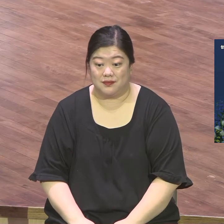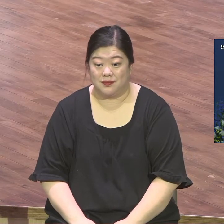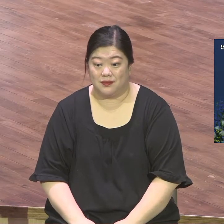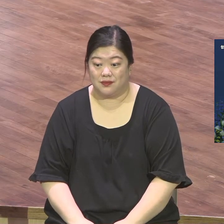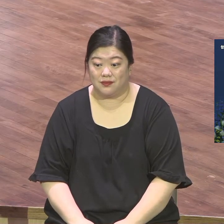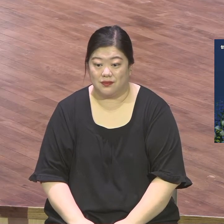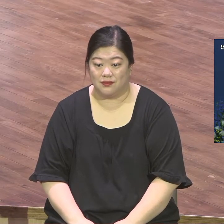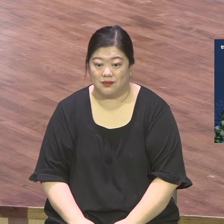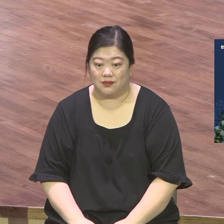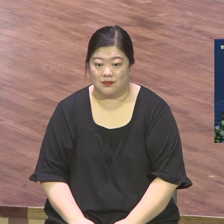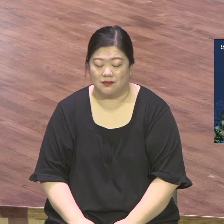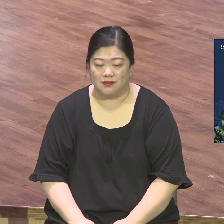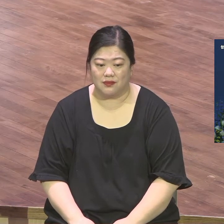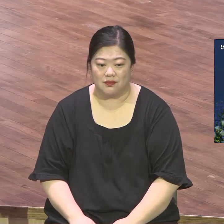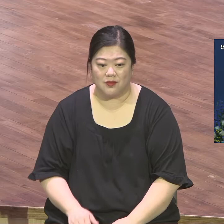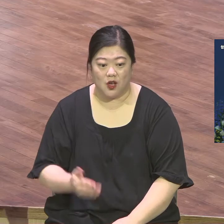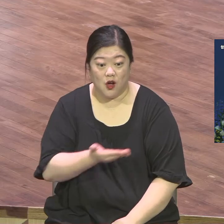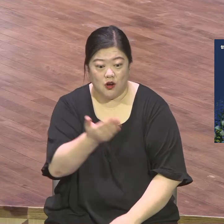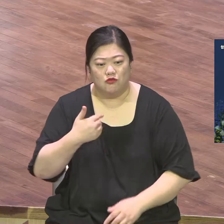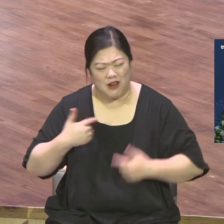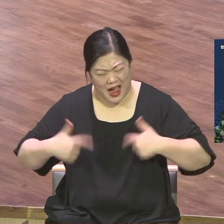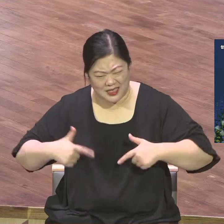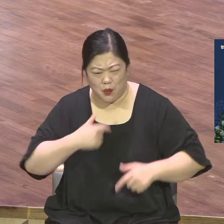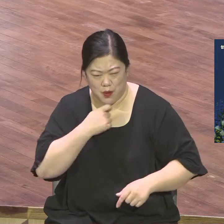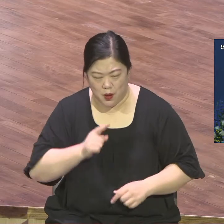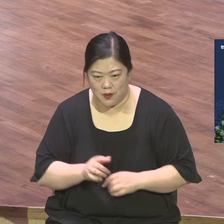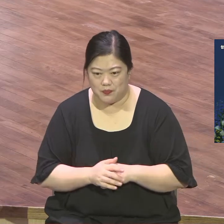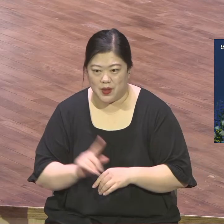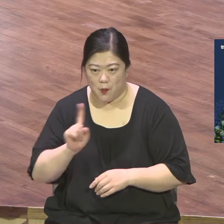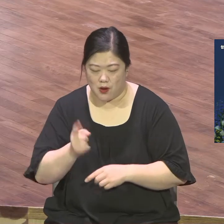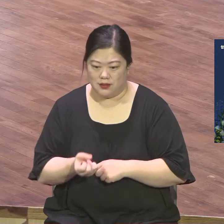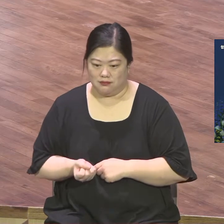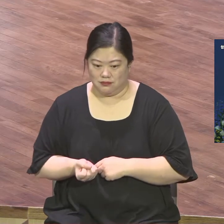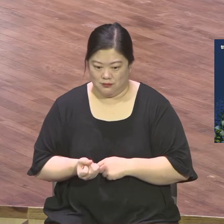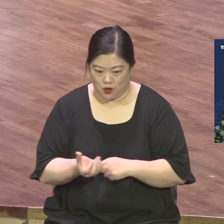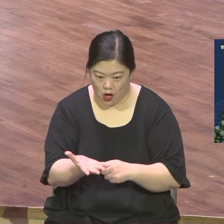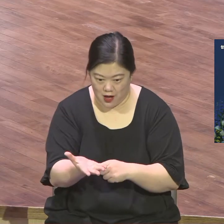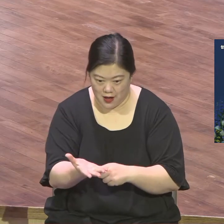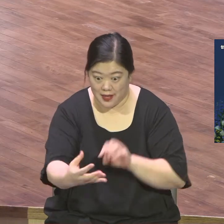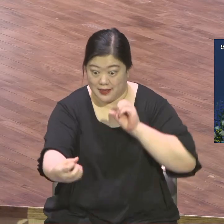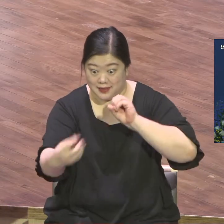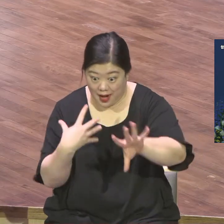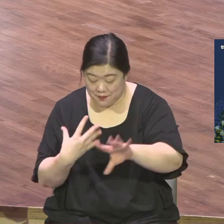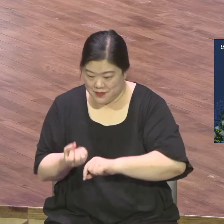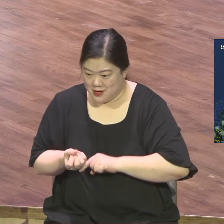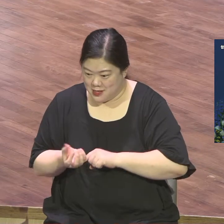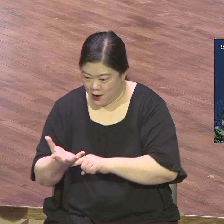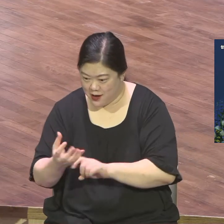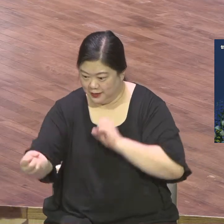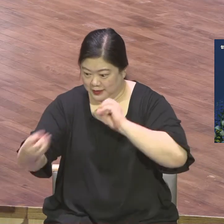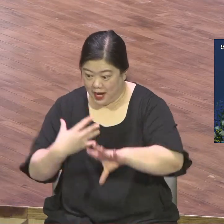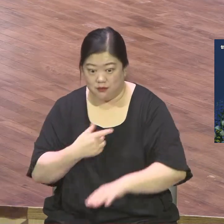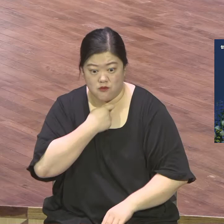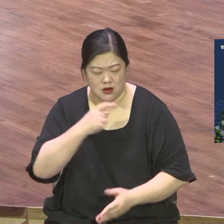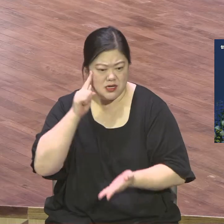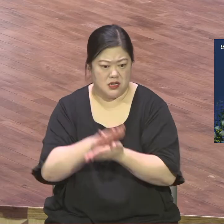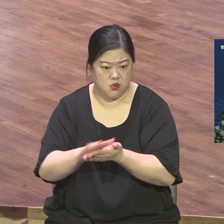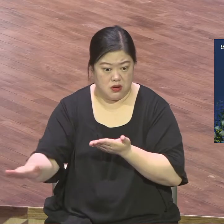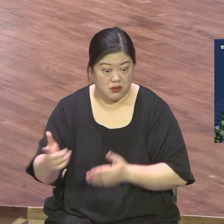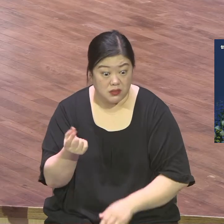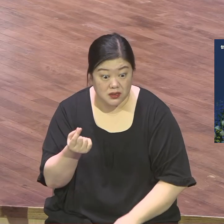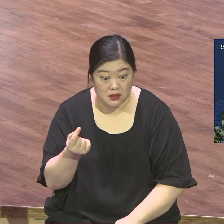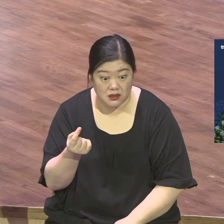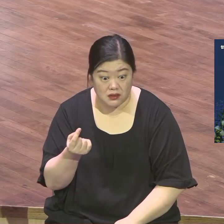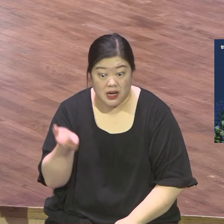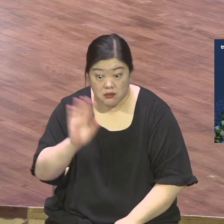마음에는 착각 되면 좋겠지만 하나님 시간표가 각 가문에 쫙 다 있어요. 있기 때문에 언제 어떤 일이 날지 아무도